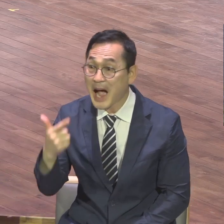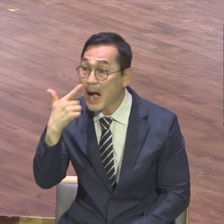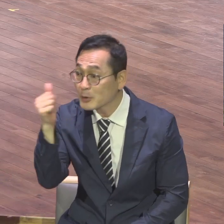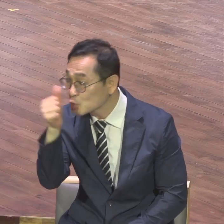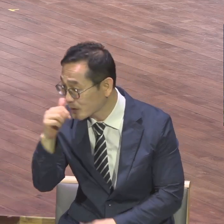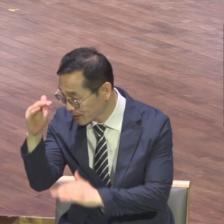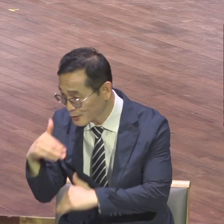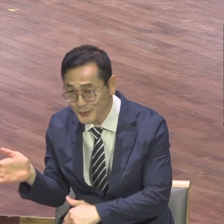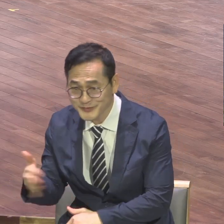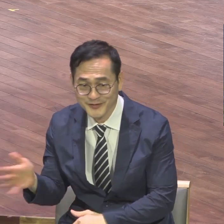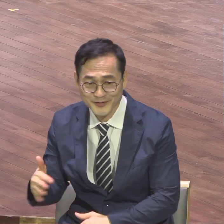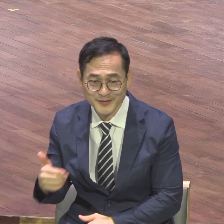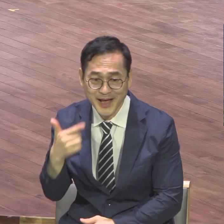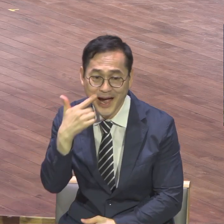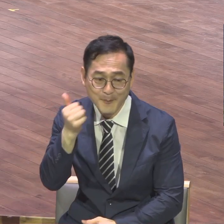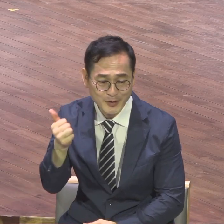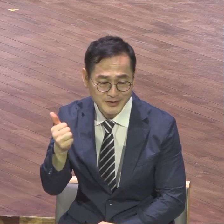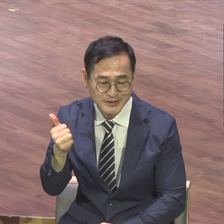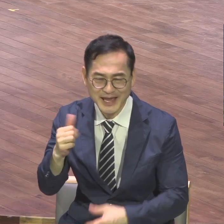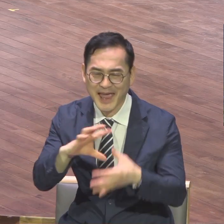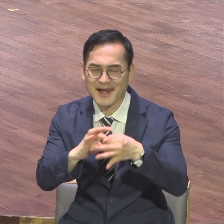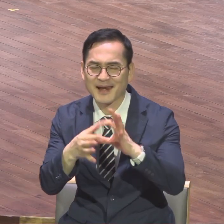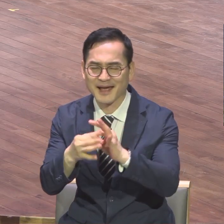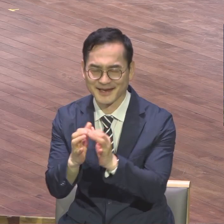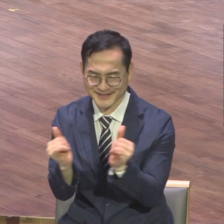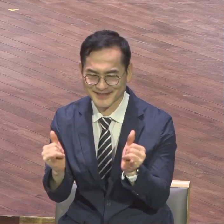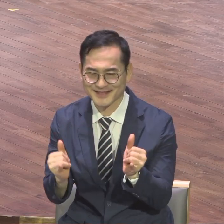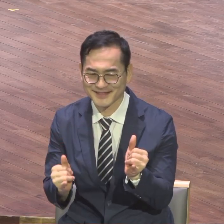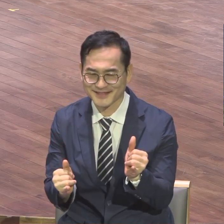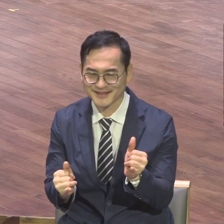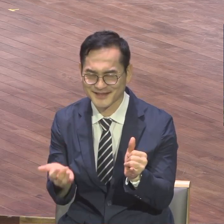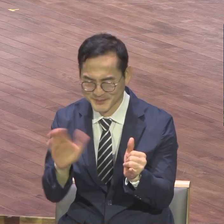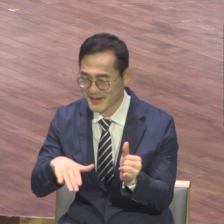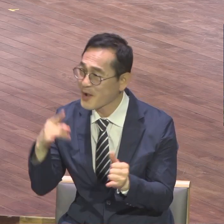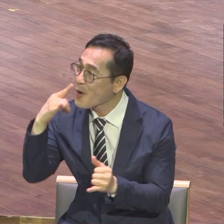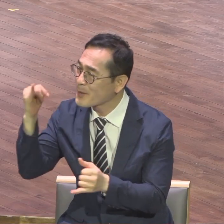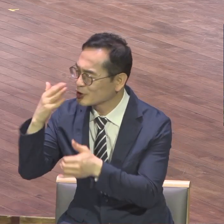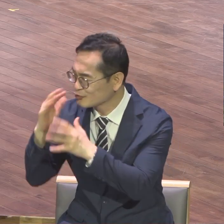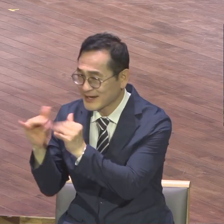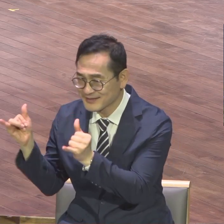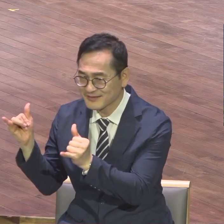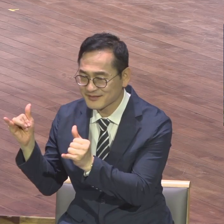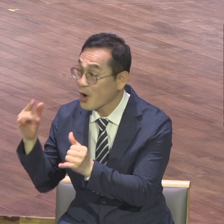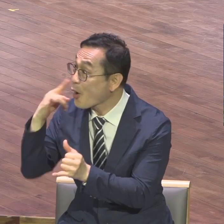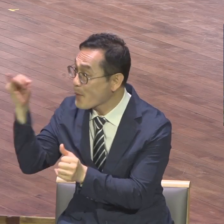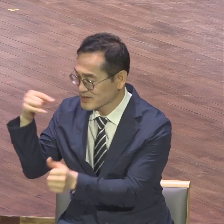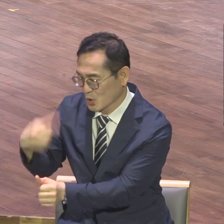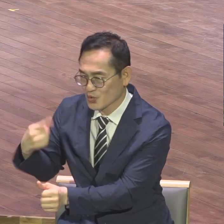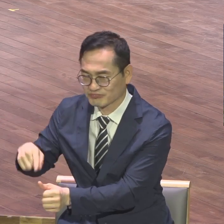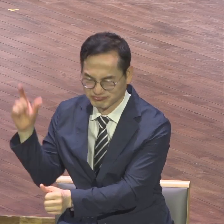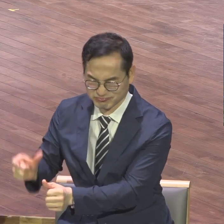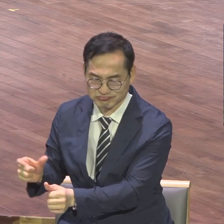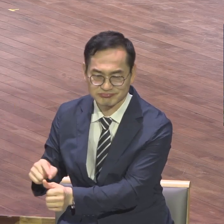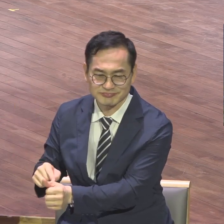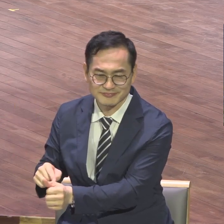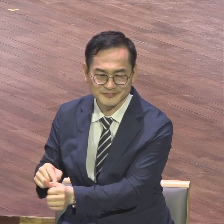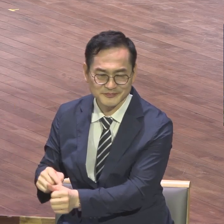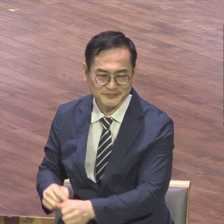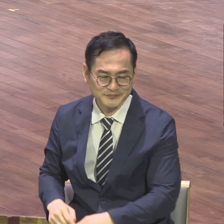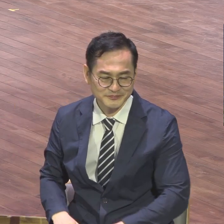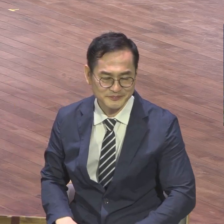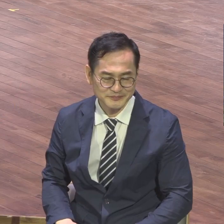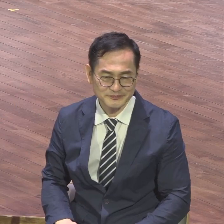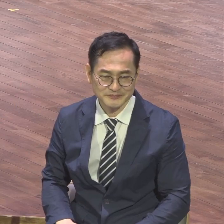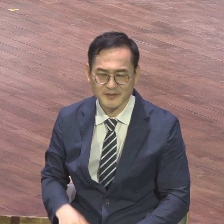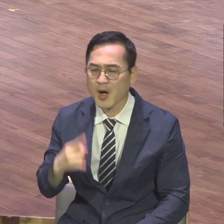아버지. 아버지는 헬라인이라도 어머니만 유대인이면 끝나는 거예요. 이게. 여러분은요.